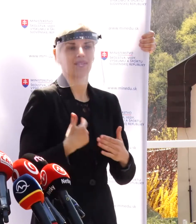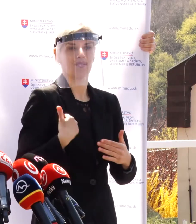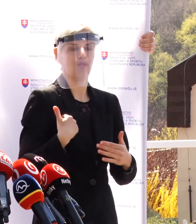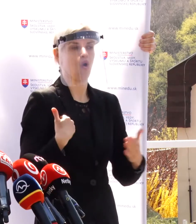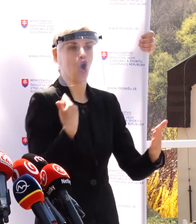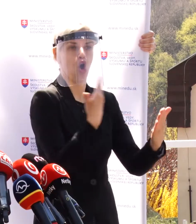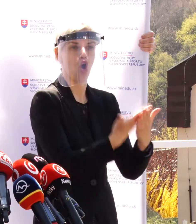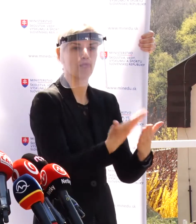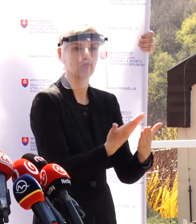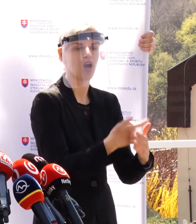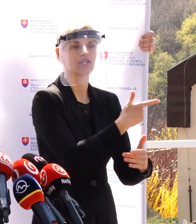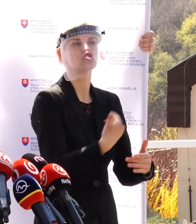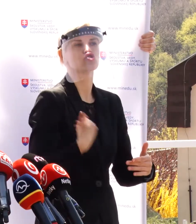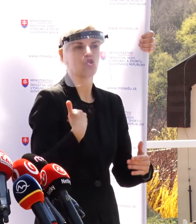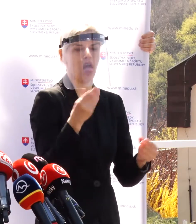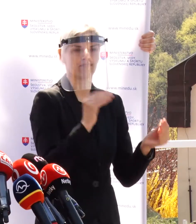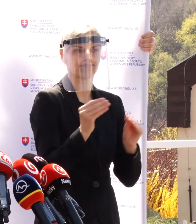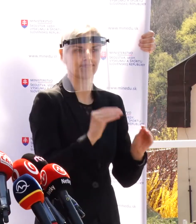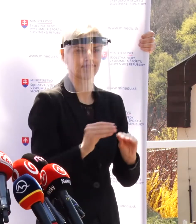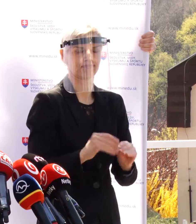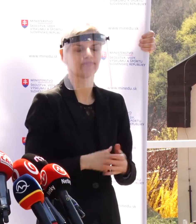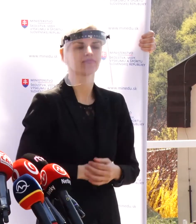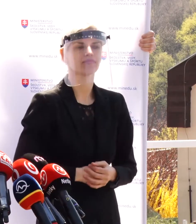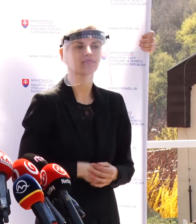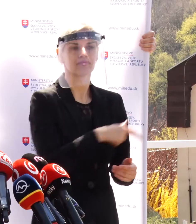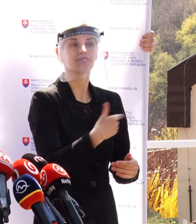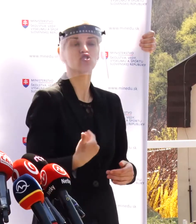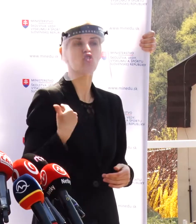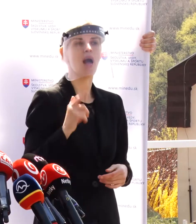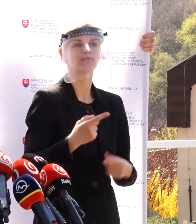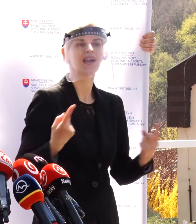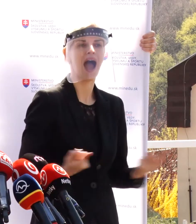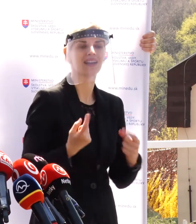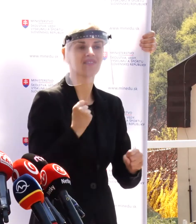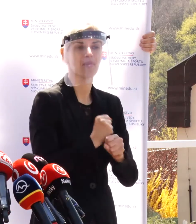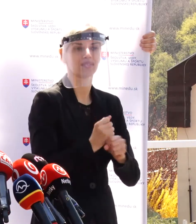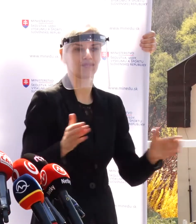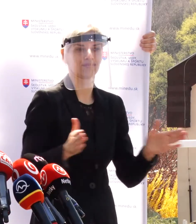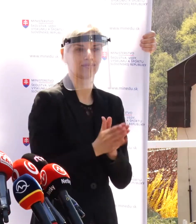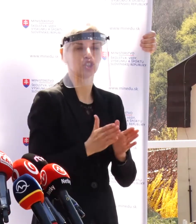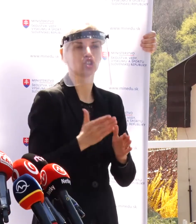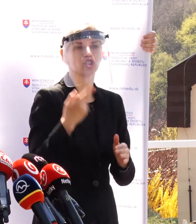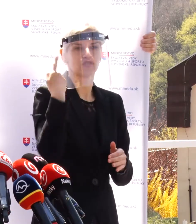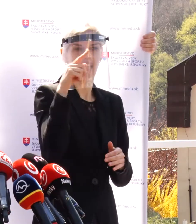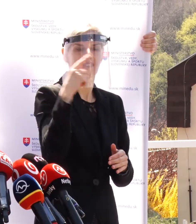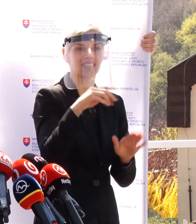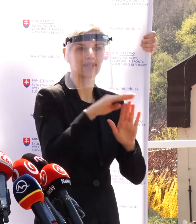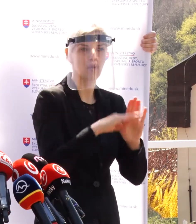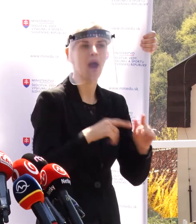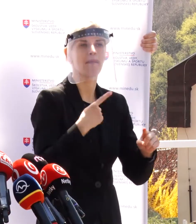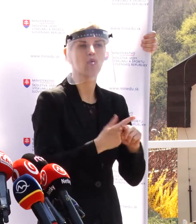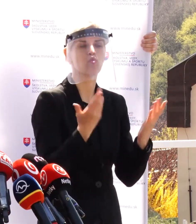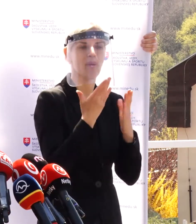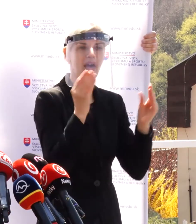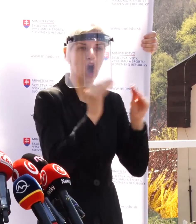odsprevádzať školy, pretože ten proces musí prebehnúť na úrovni škôl. Oni vlastne musia aktívne pracovať so svojimi školskými vzdelávacími programy a učebnými osnovami,